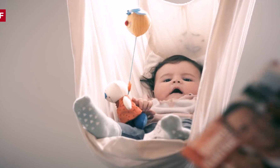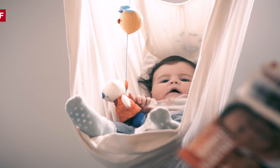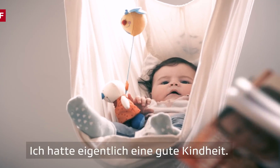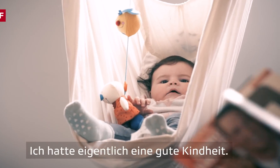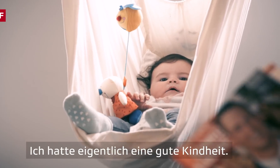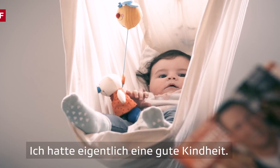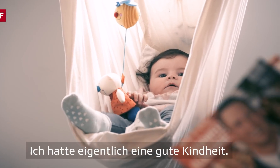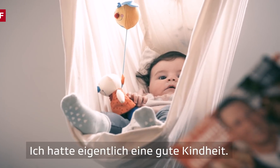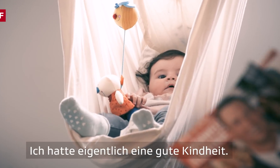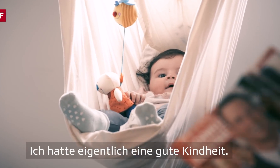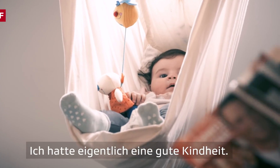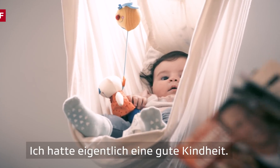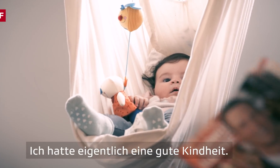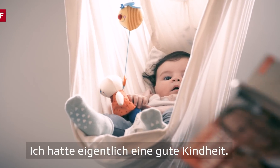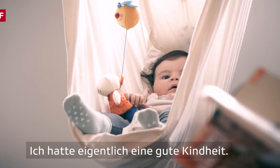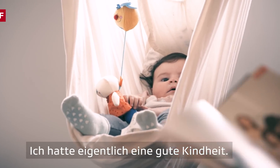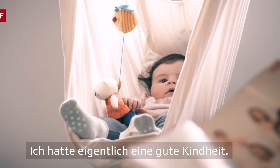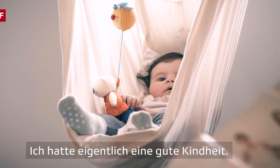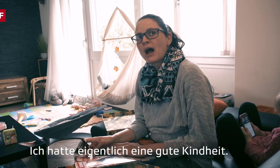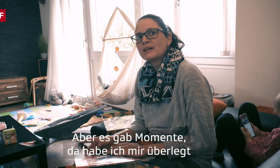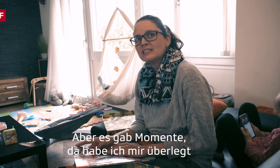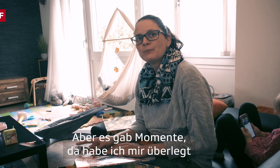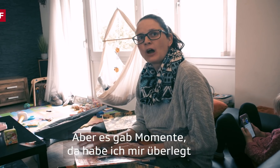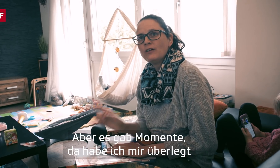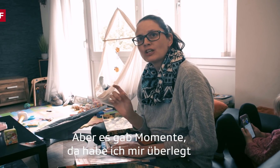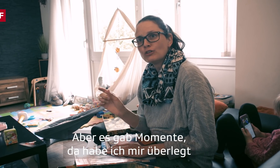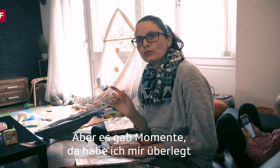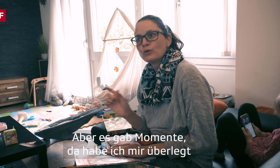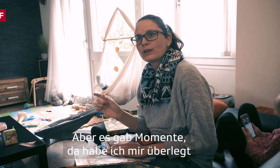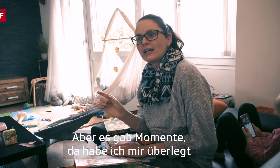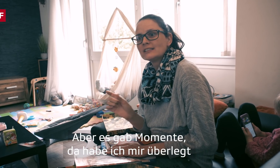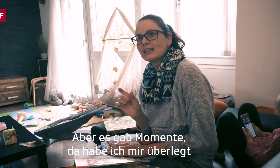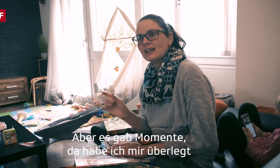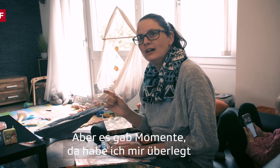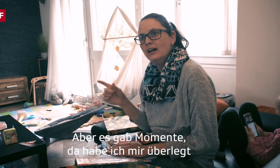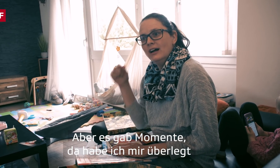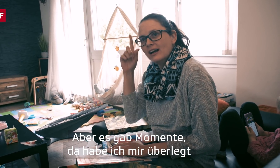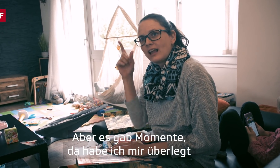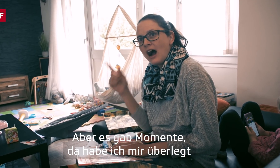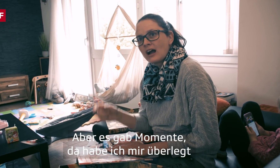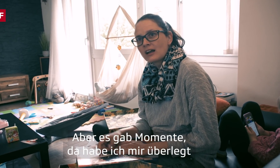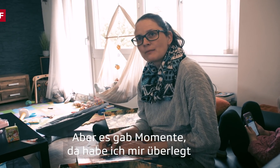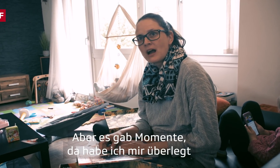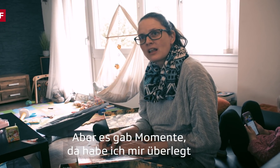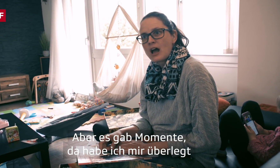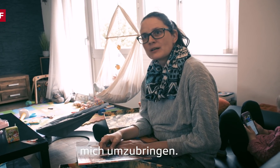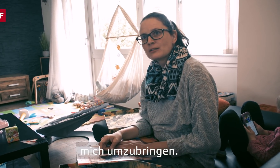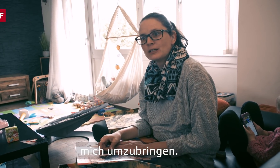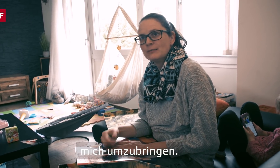Ich hatte eigentlich eine gute Kindheit gehabt, aber es gibt auch Menschen, die dann Gedanken gemacht haben, mich